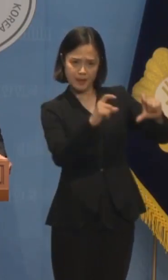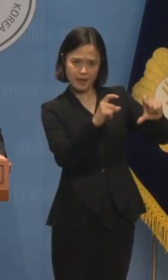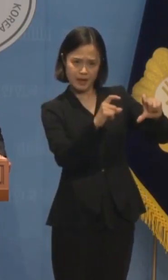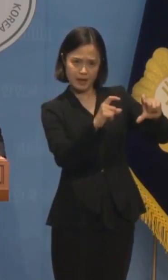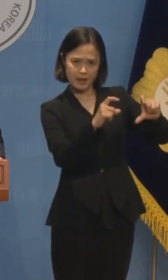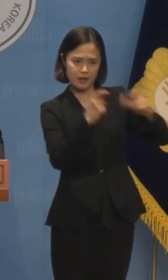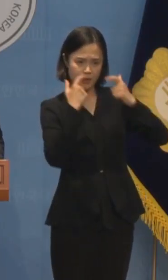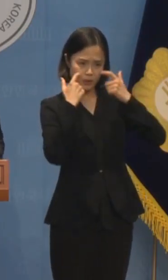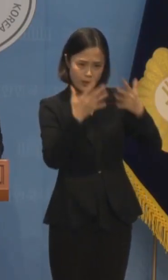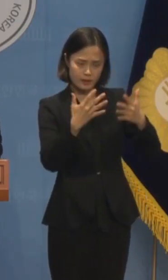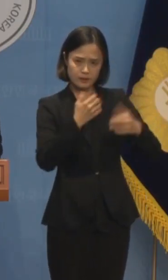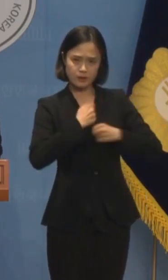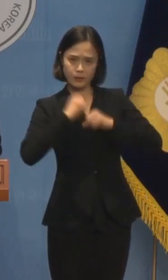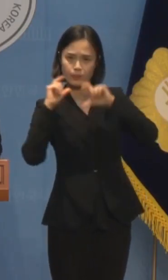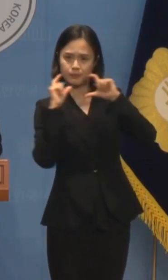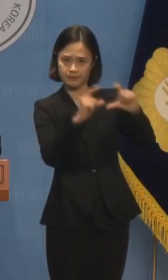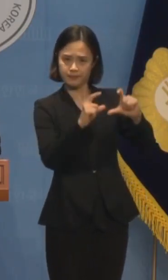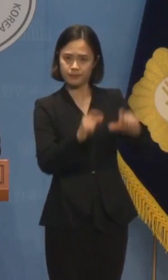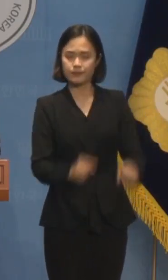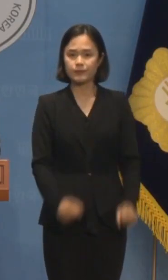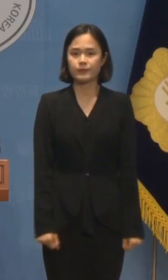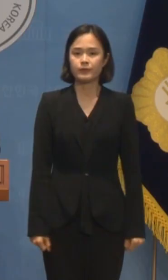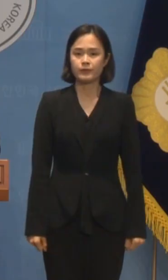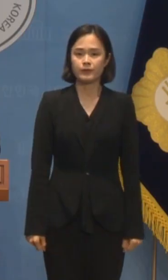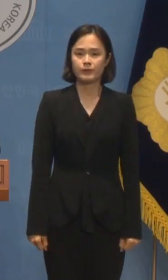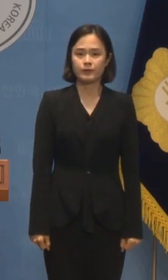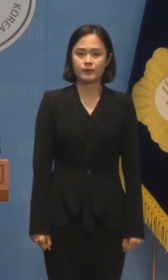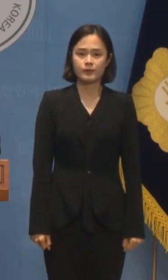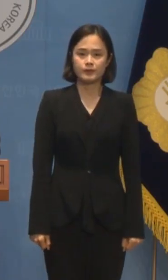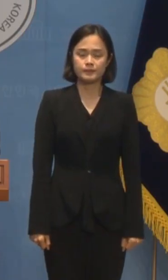것임을 엄중하게 경고합니다.